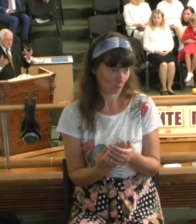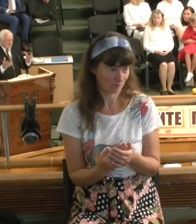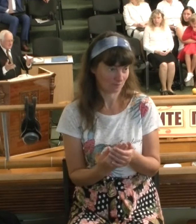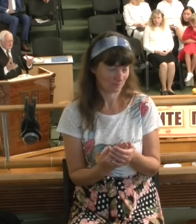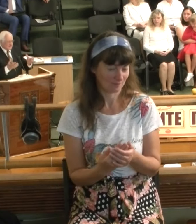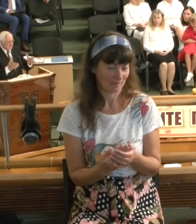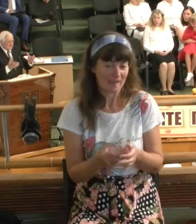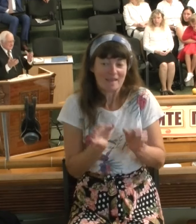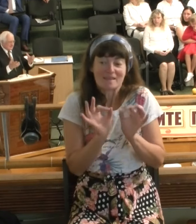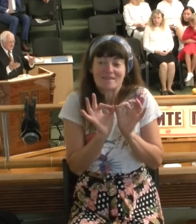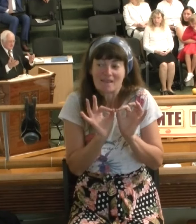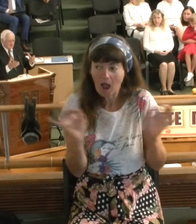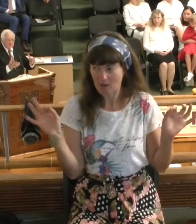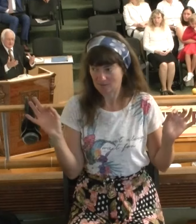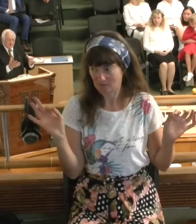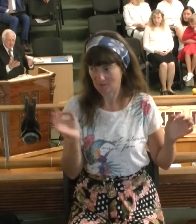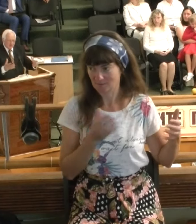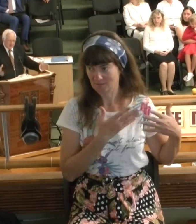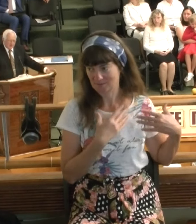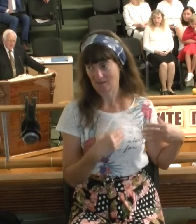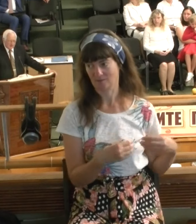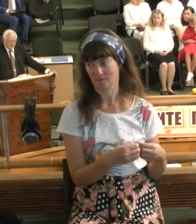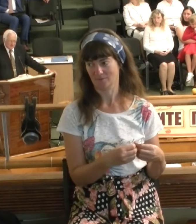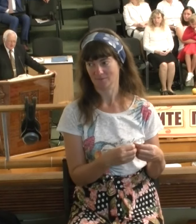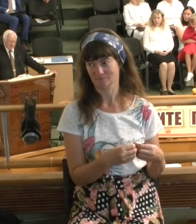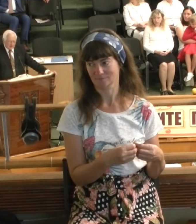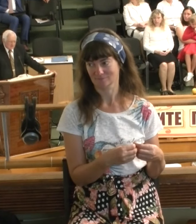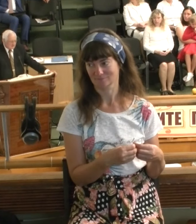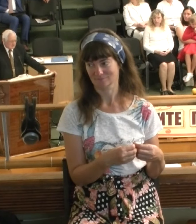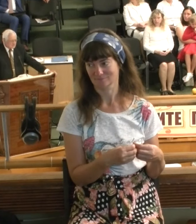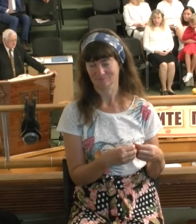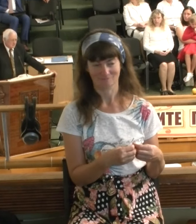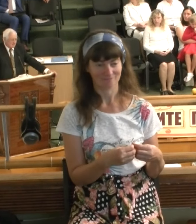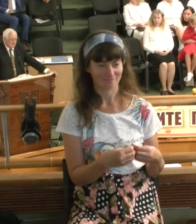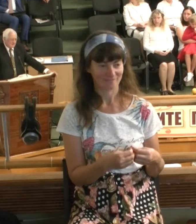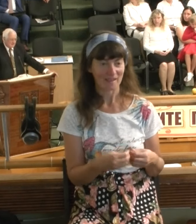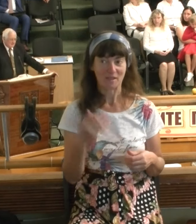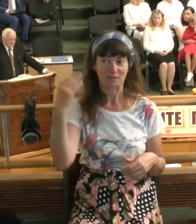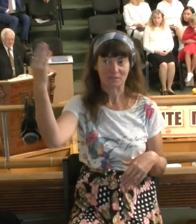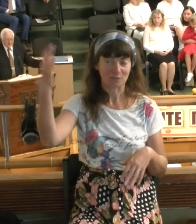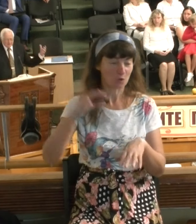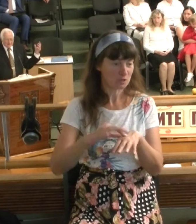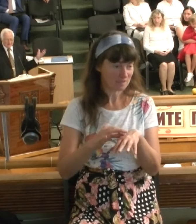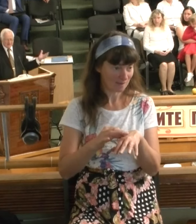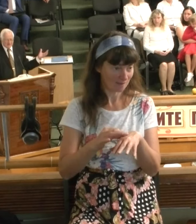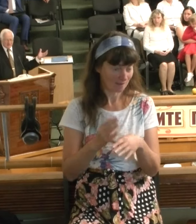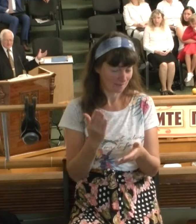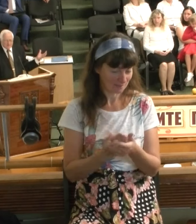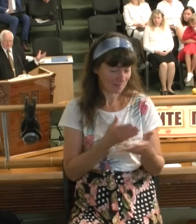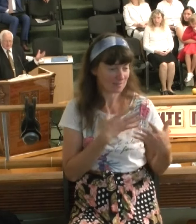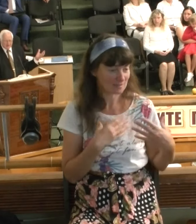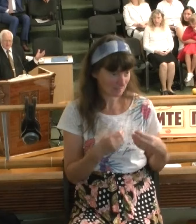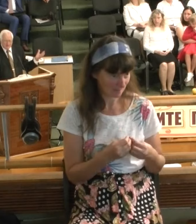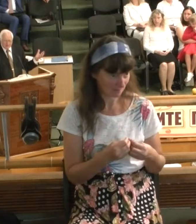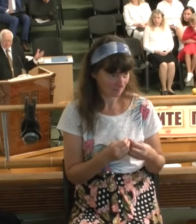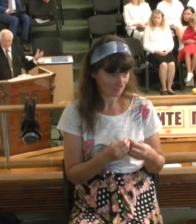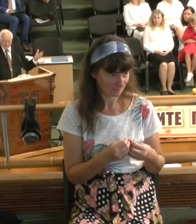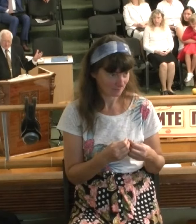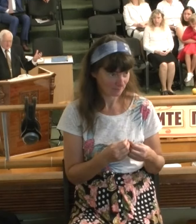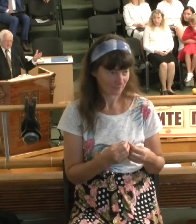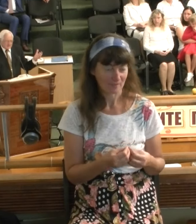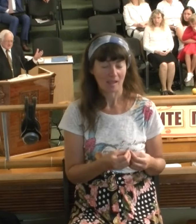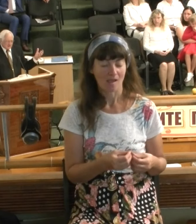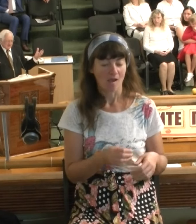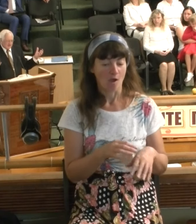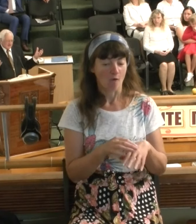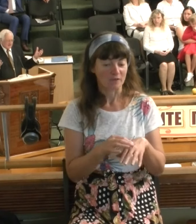Он ожидает от нас, от тела своего такого. Его тело не должно носить болезни этого мира, в котором